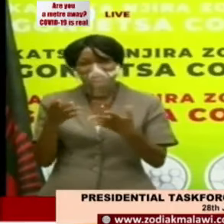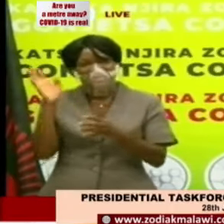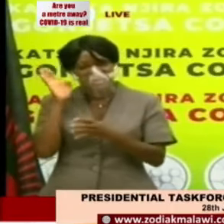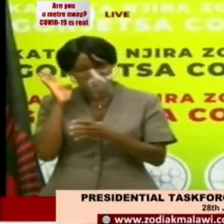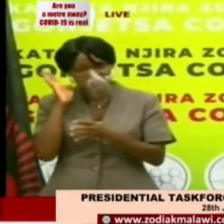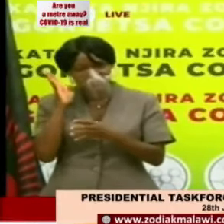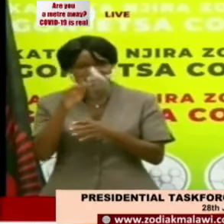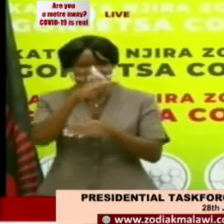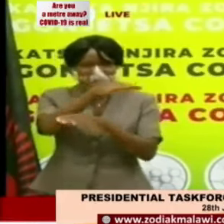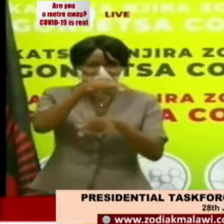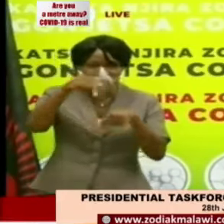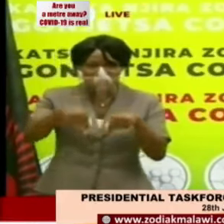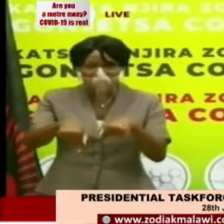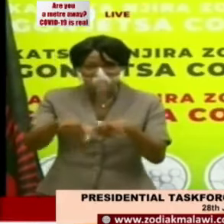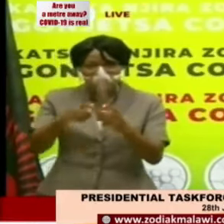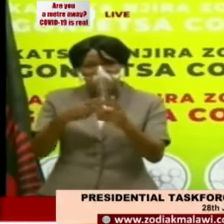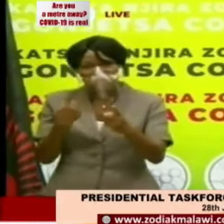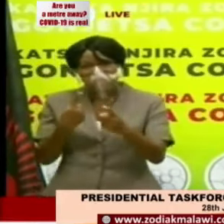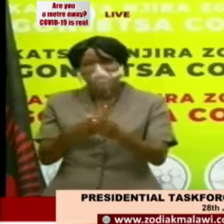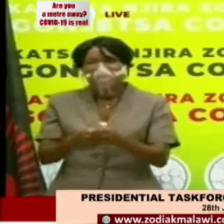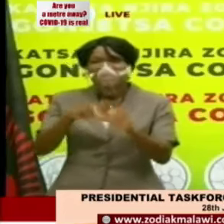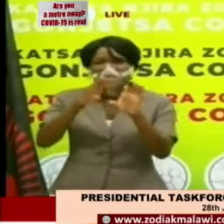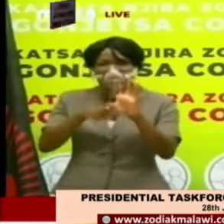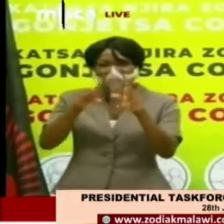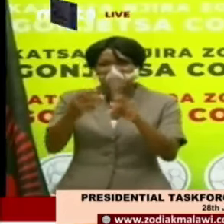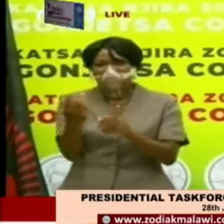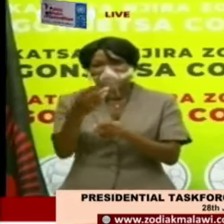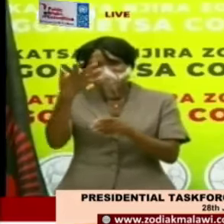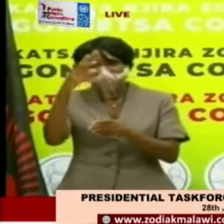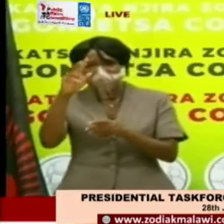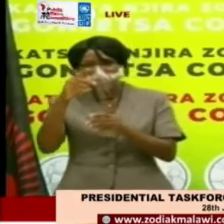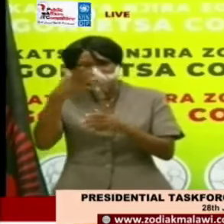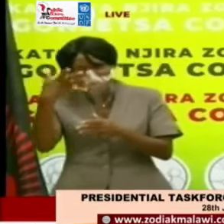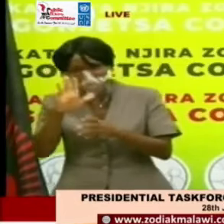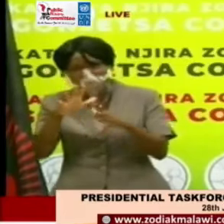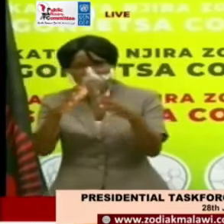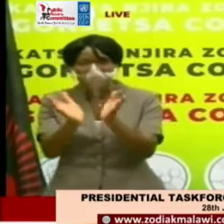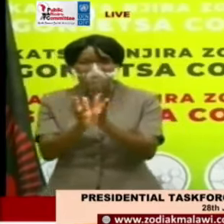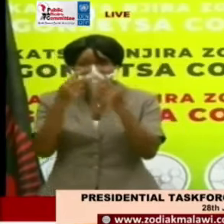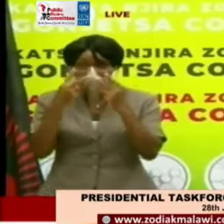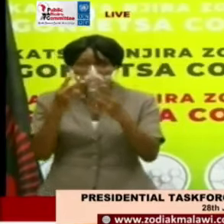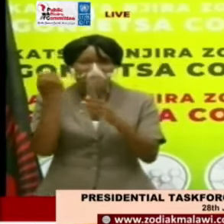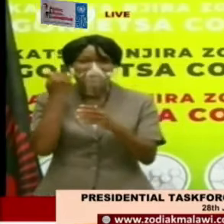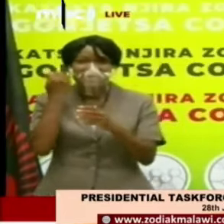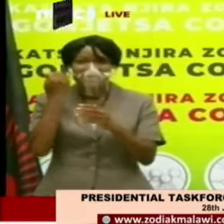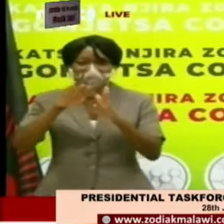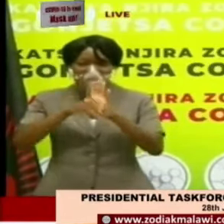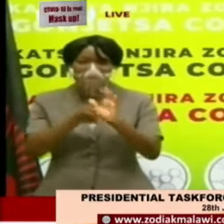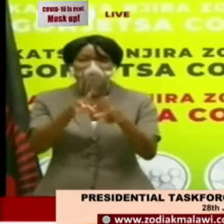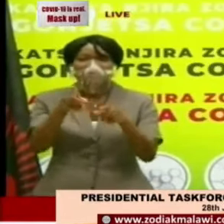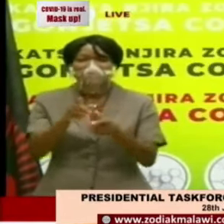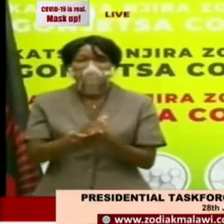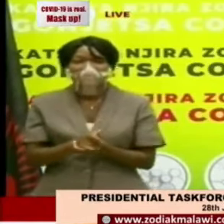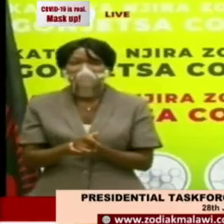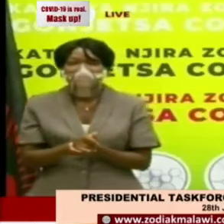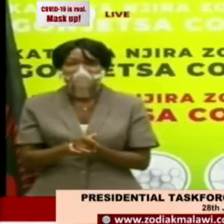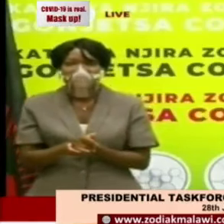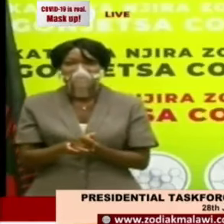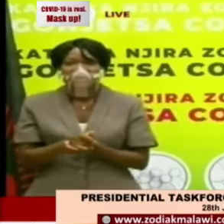wapampando wa komiti imene ya presidential task force on COVID-19 komaso alanda tizwa zithandizo siyana-siyana ochokera